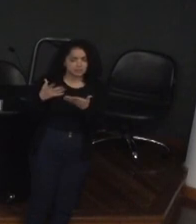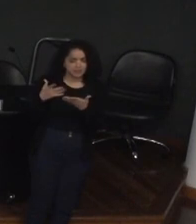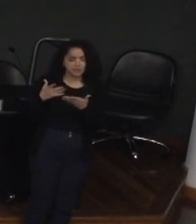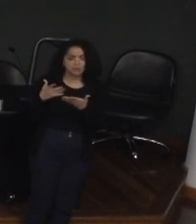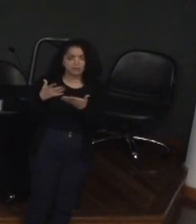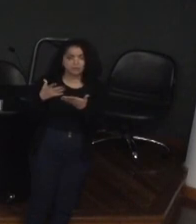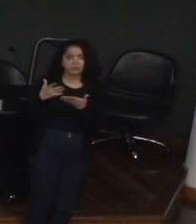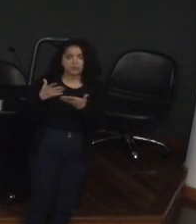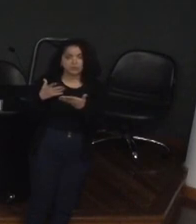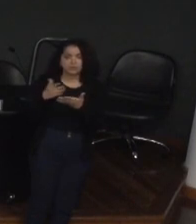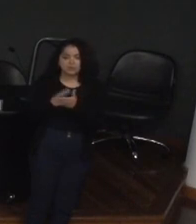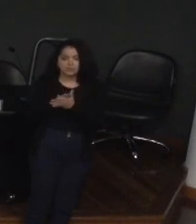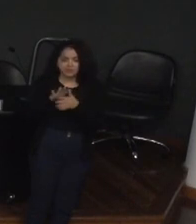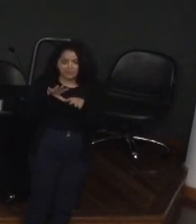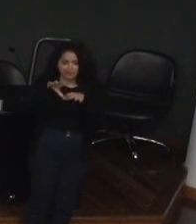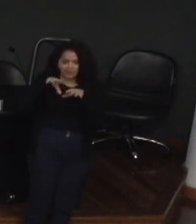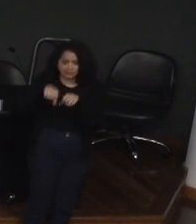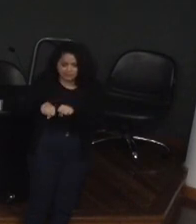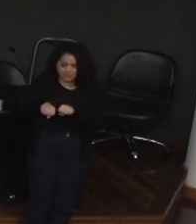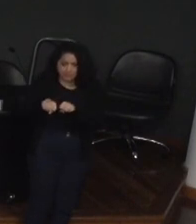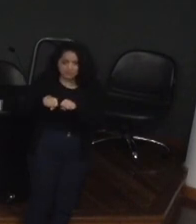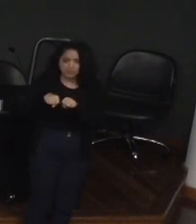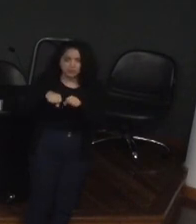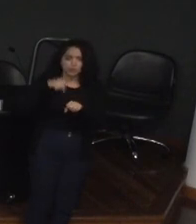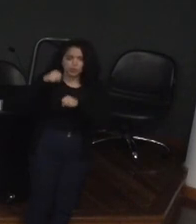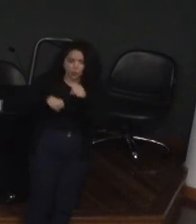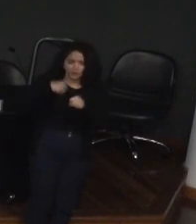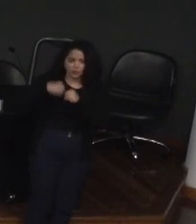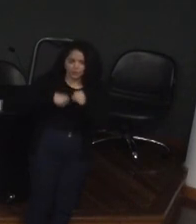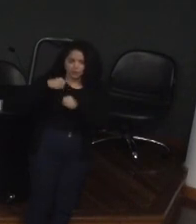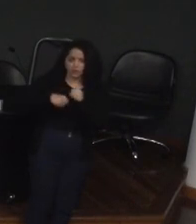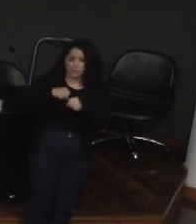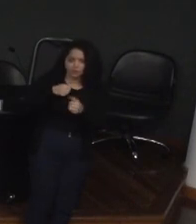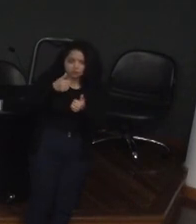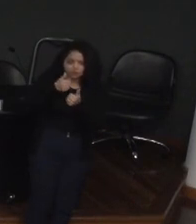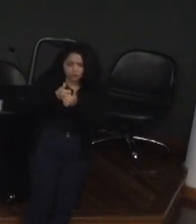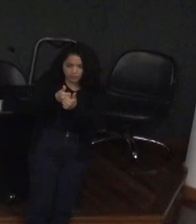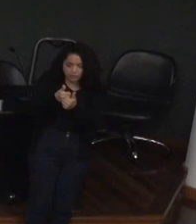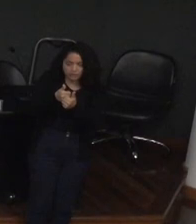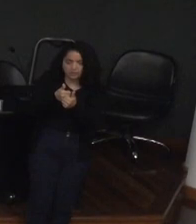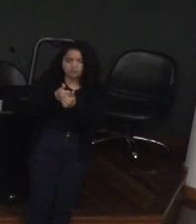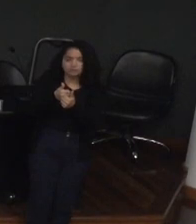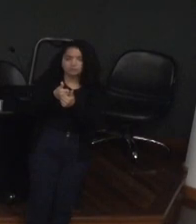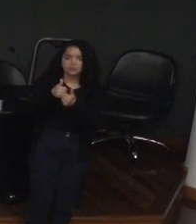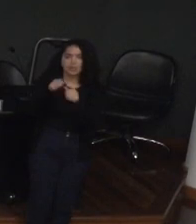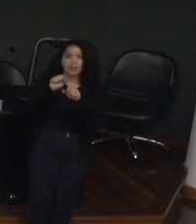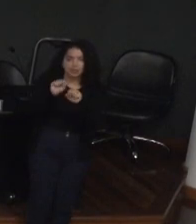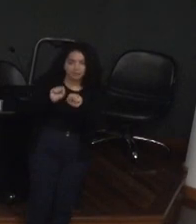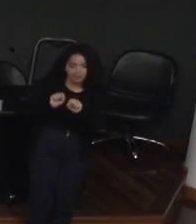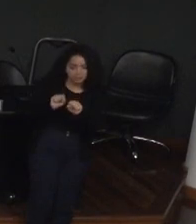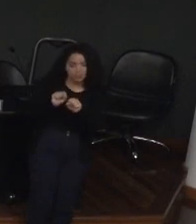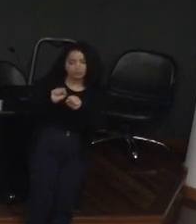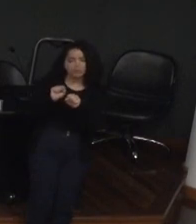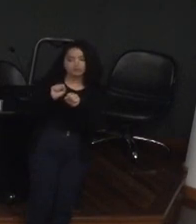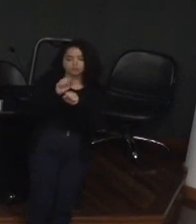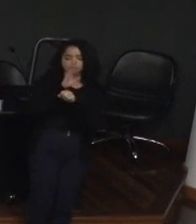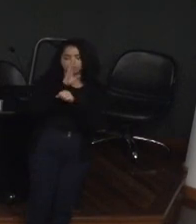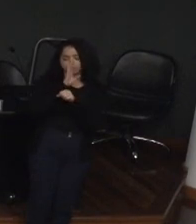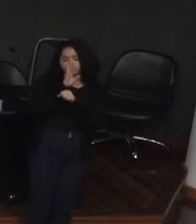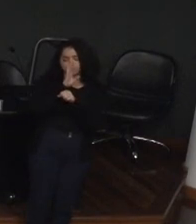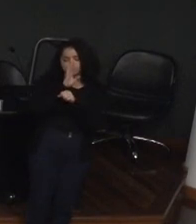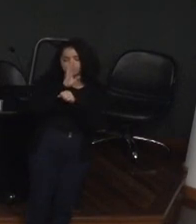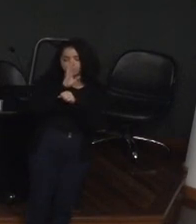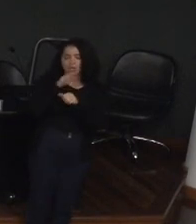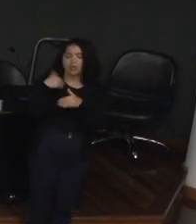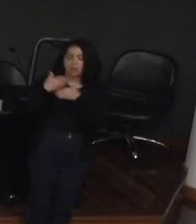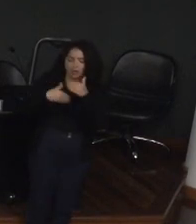reiterada, que a caçada era uma caçada que eles corriam, quando eles chegavam perto dos leopardos, eles abaixavam, paravam e ficavam em silêncio. Depois